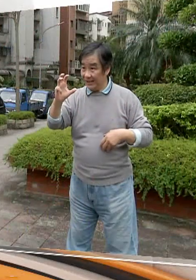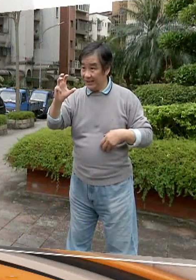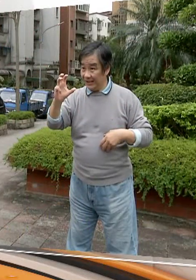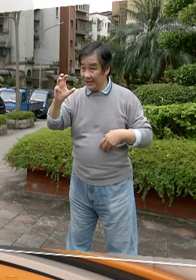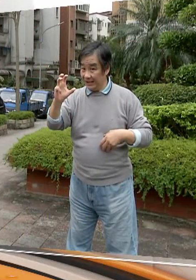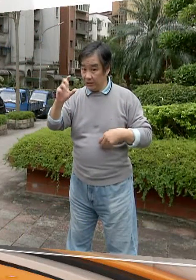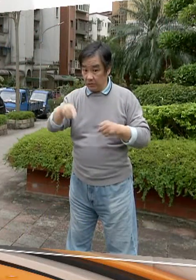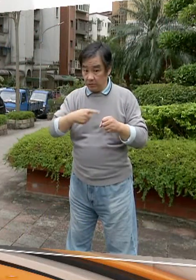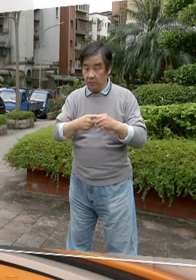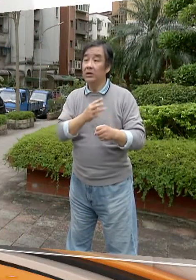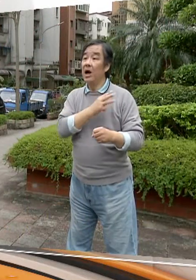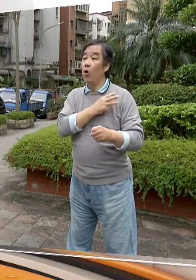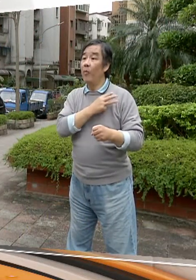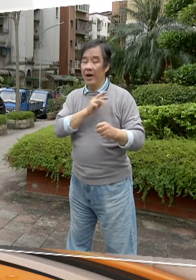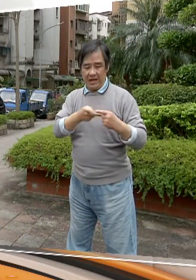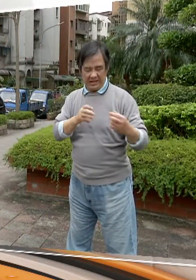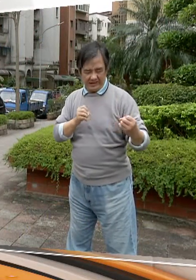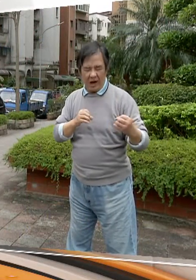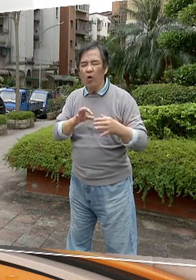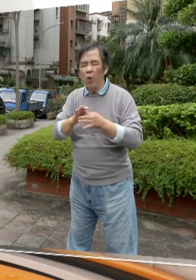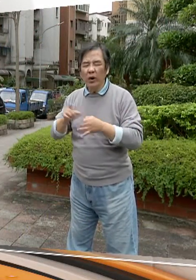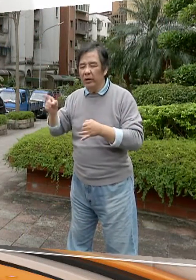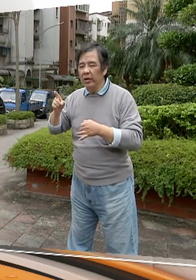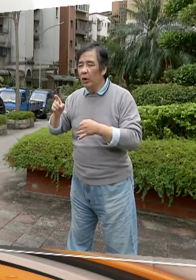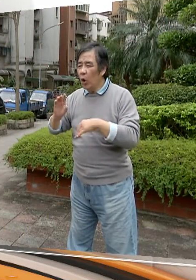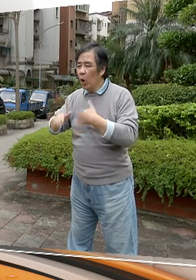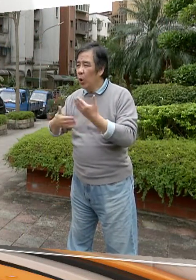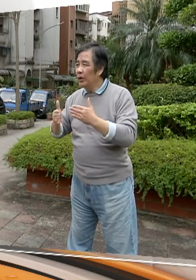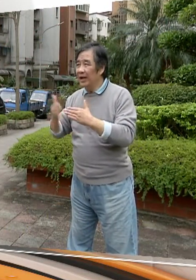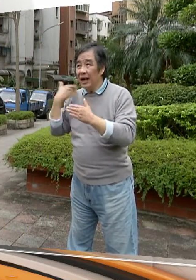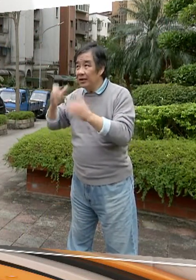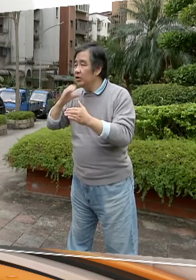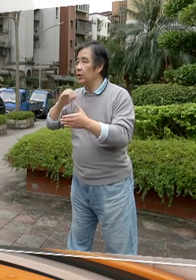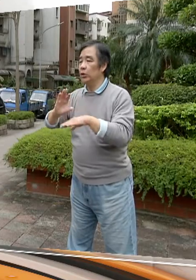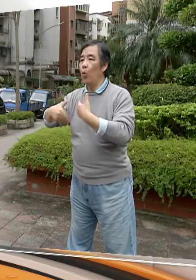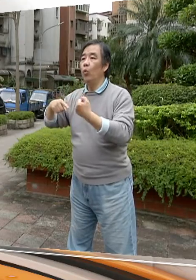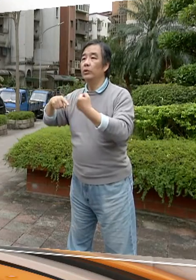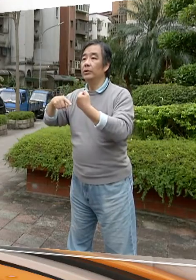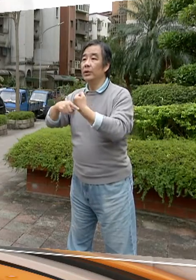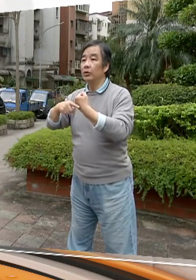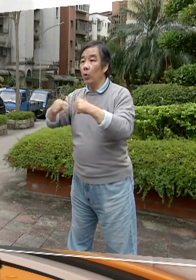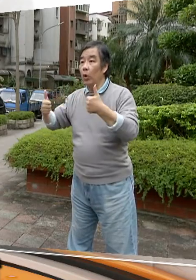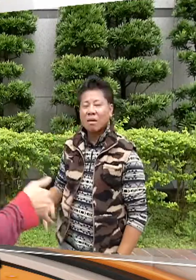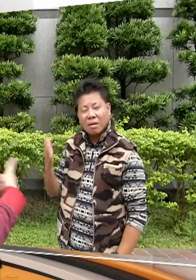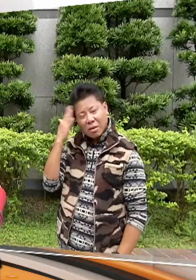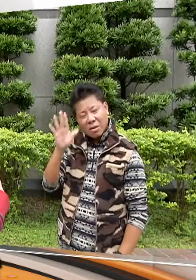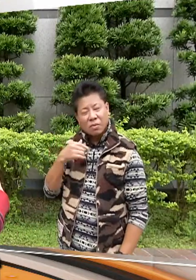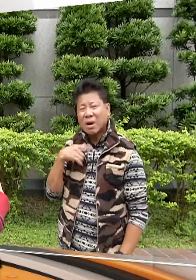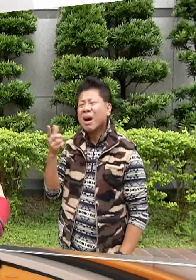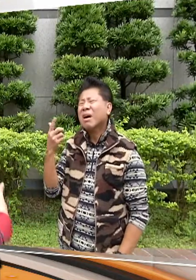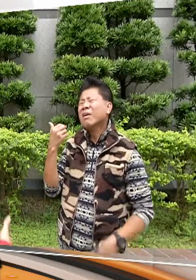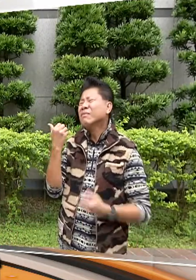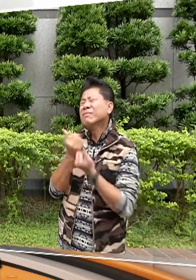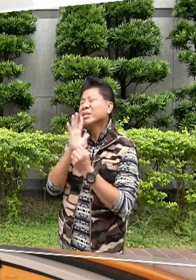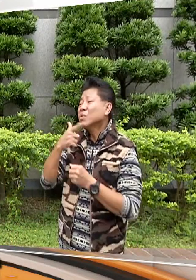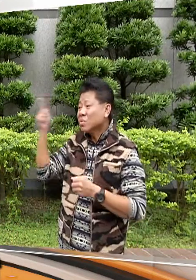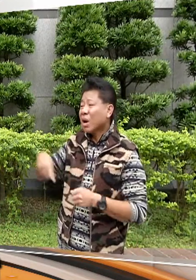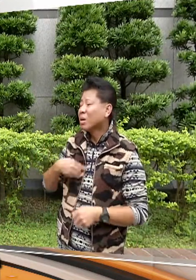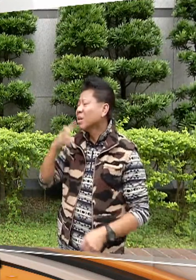台湾手语翻译协会成立之前，聋人也有一些不同的声音，他们在担心什么呢？我们一起去看